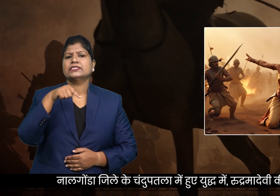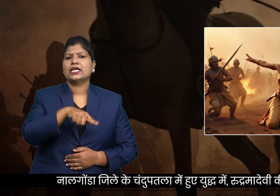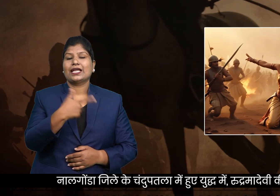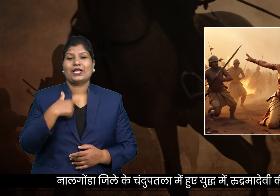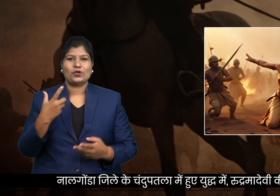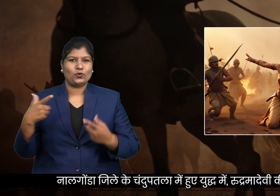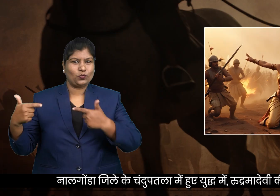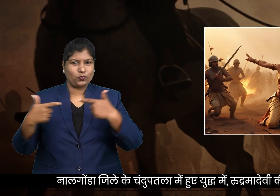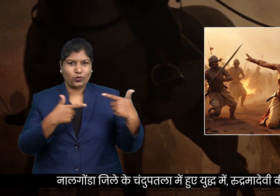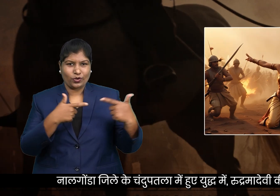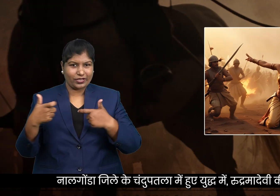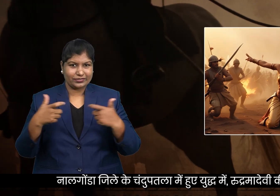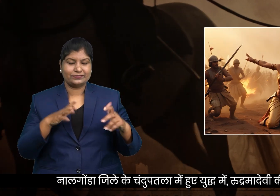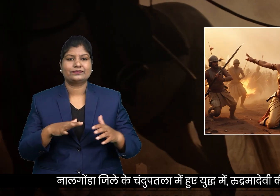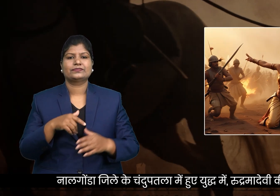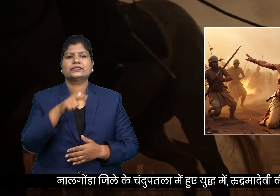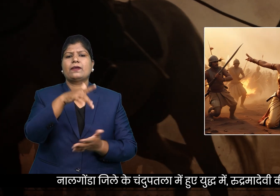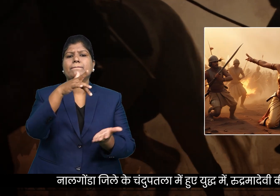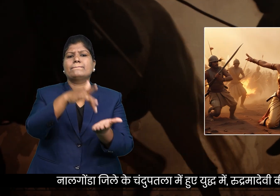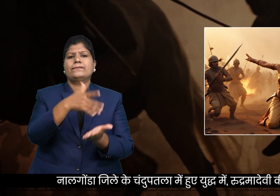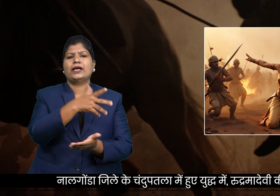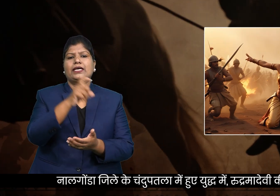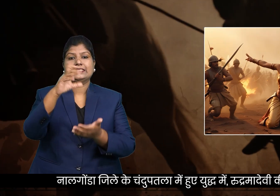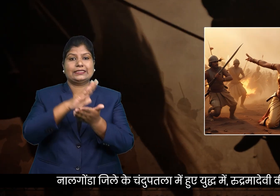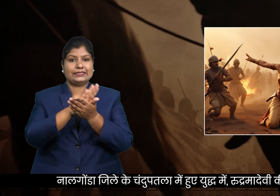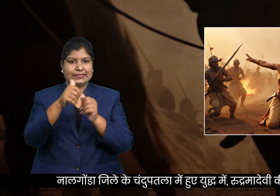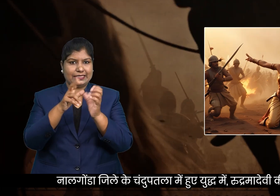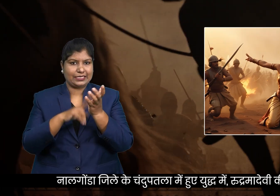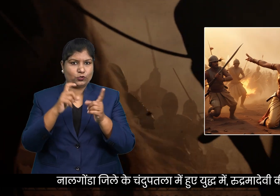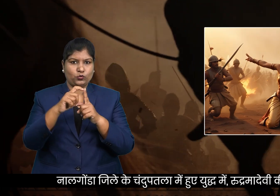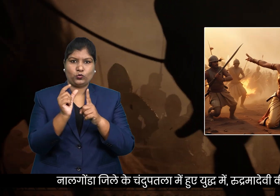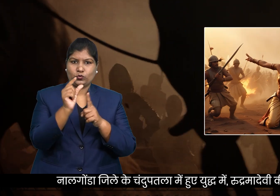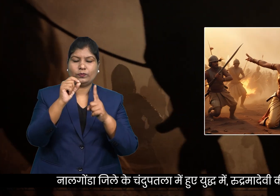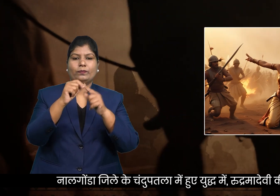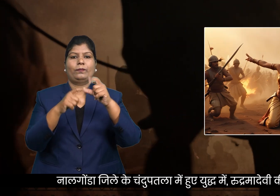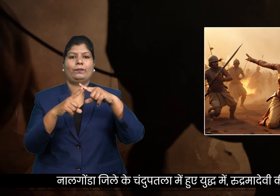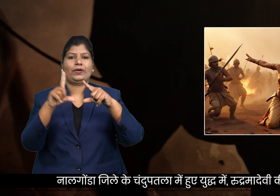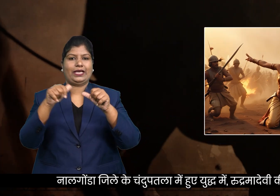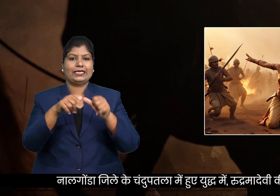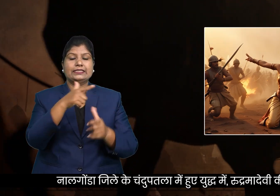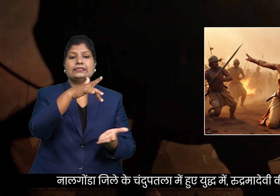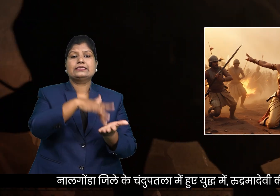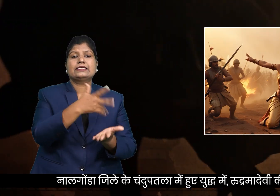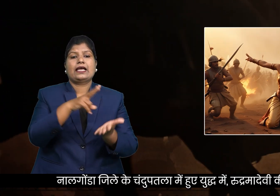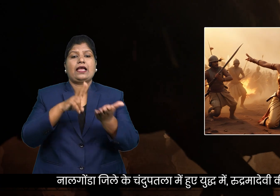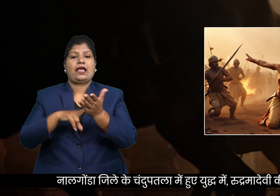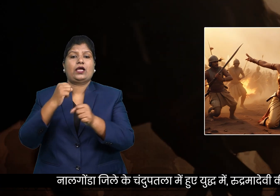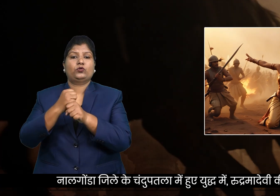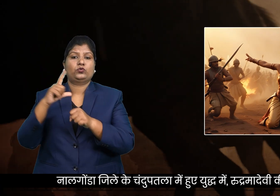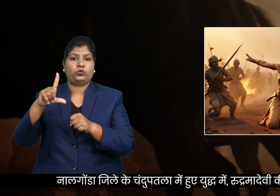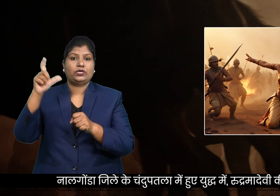नलगोंडा जिले के चंदूपटला में हुए युद्ध में रुद्रमा देवी की जान चली गई।